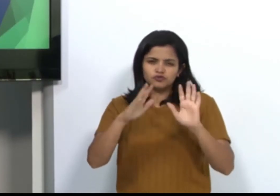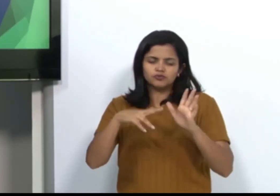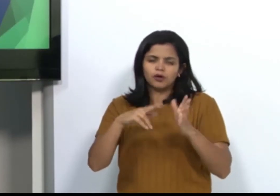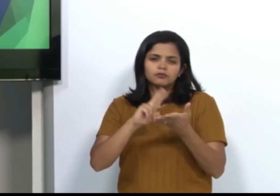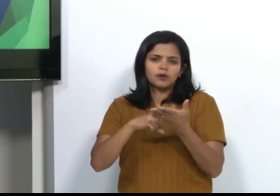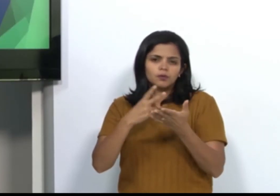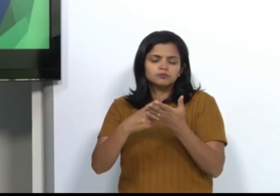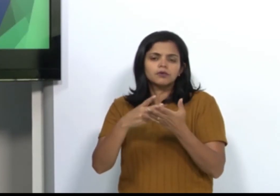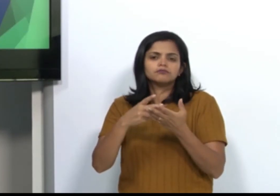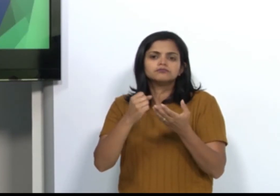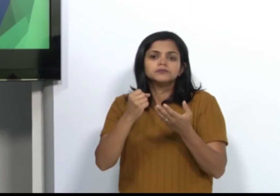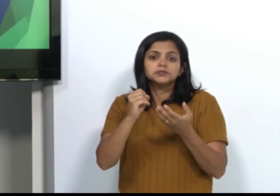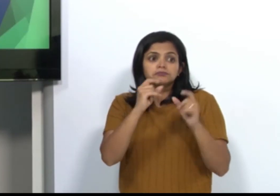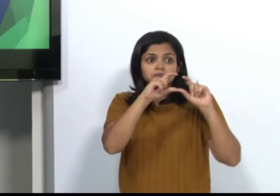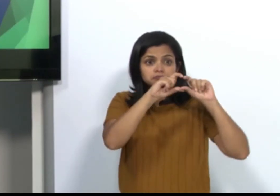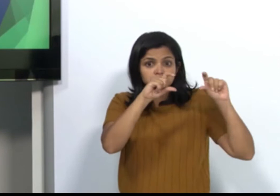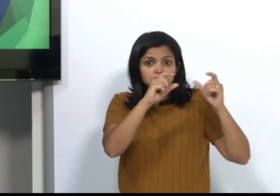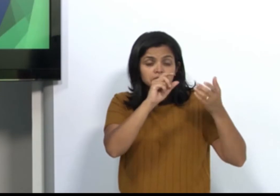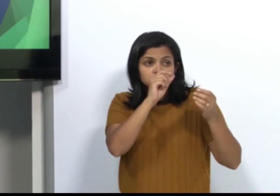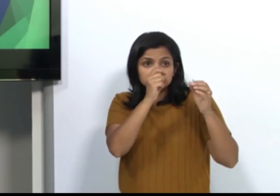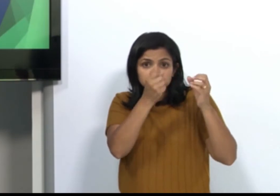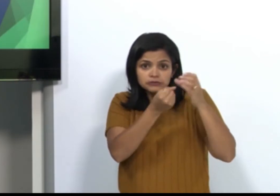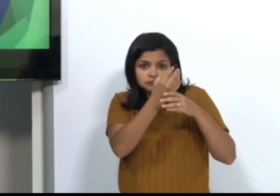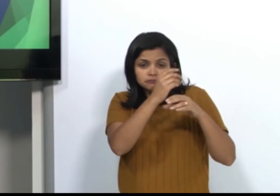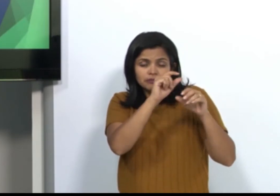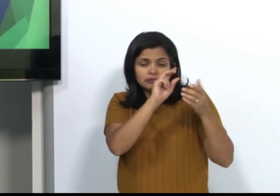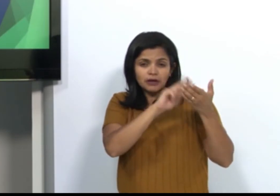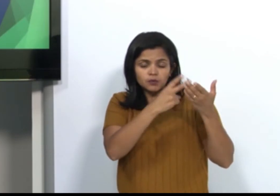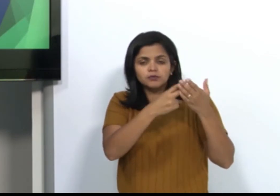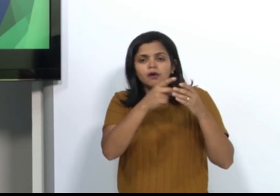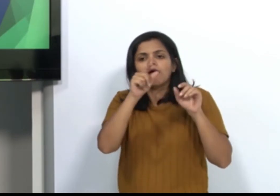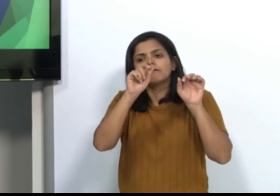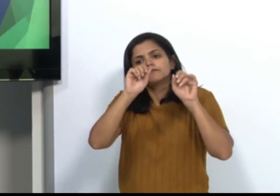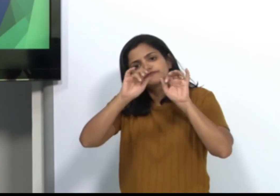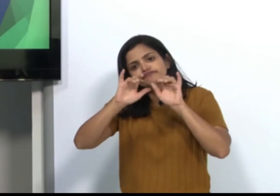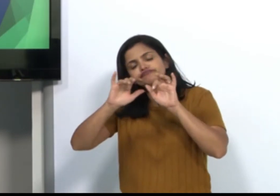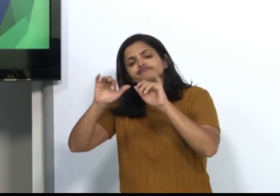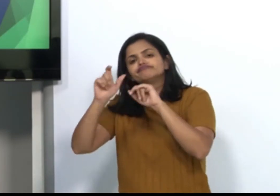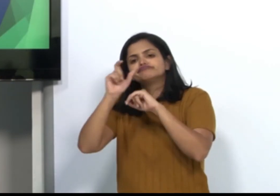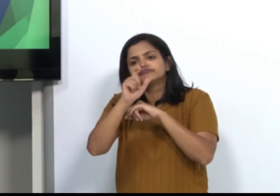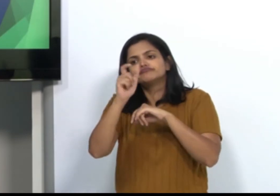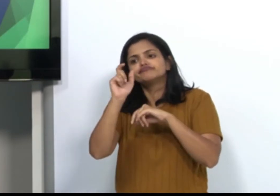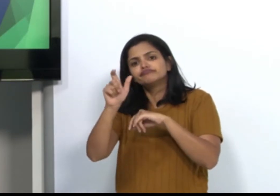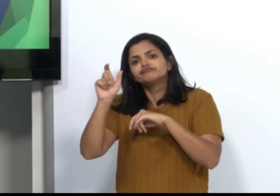Viram o slide? Temos ali sobre tradução, que eu já falei com vocês.